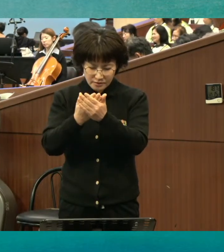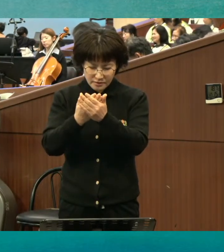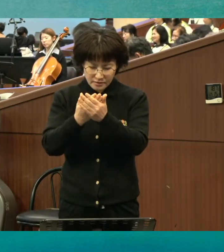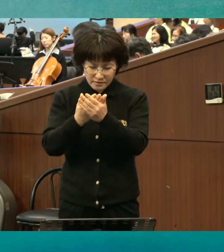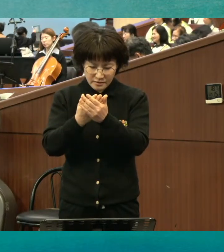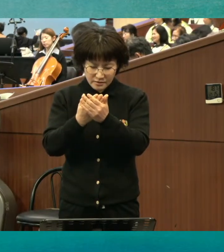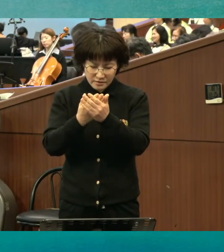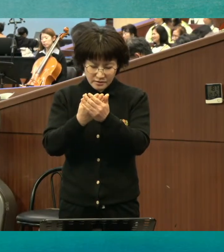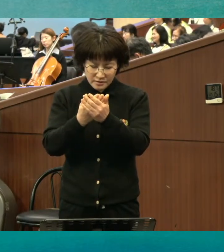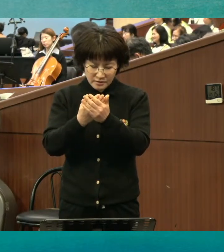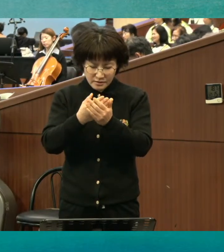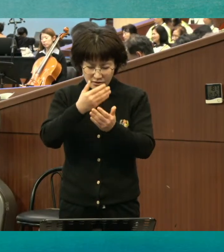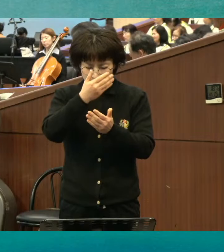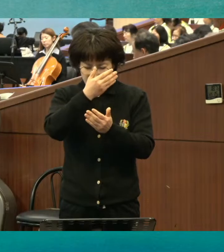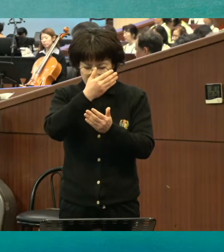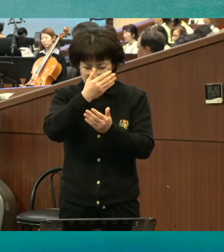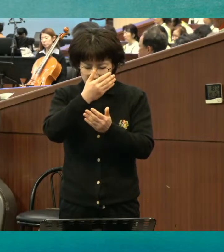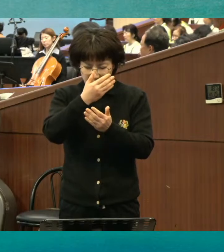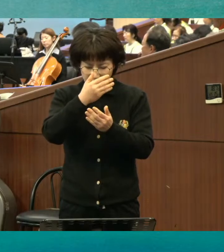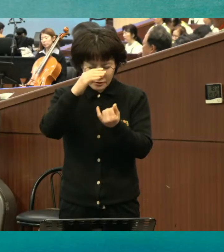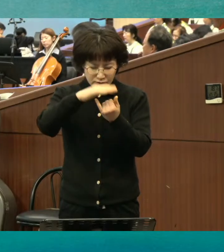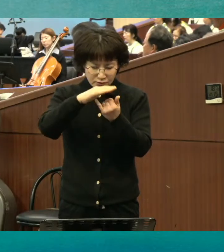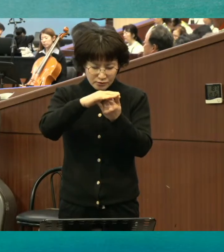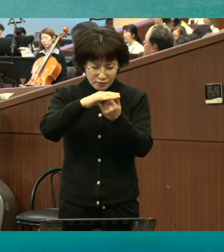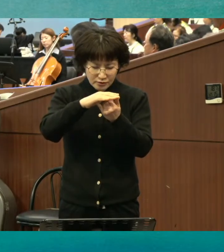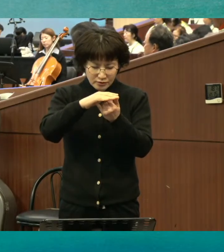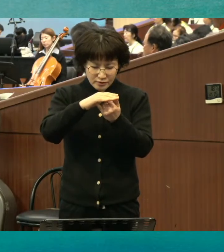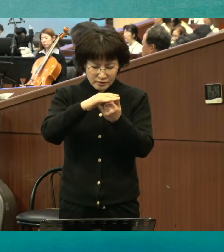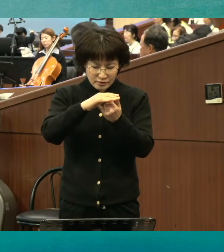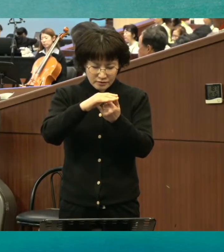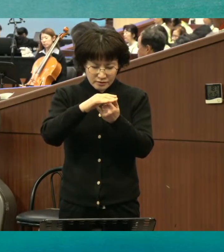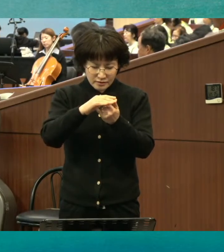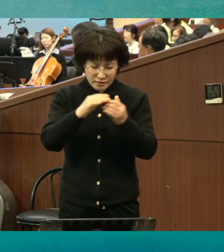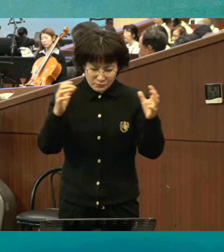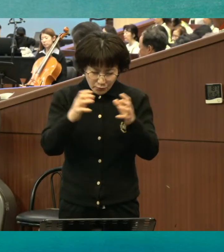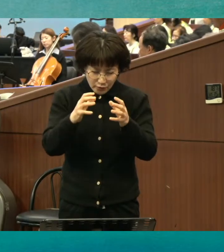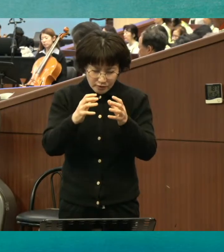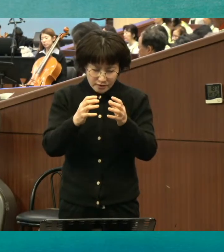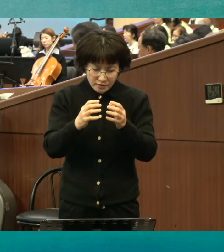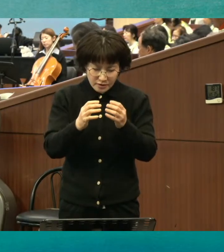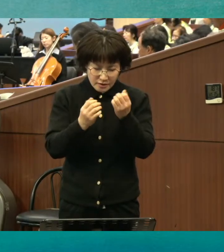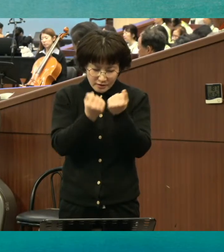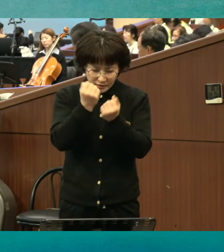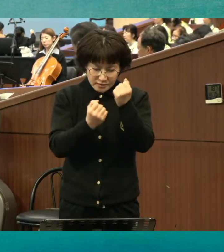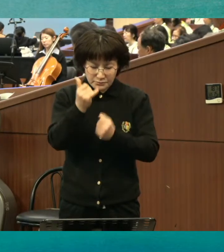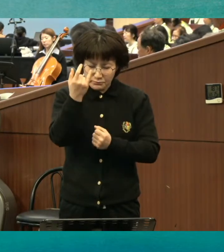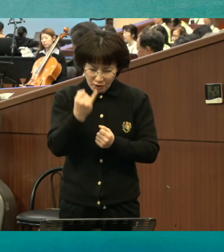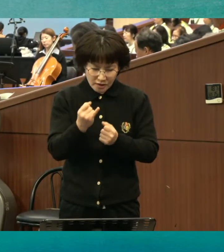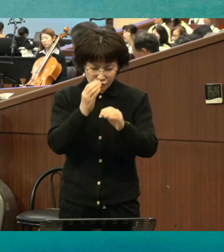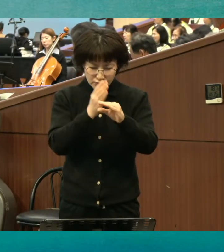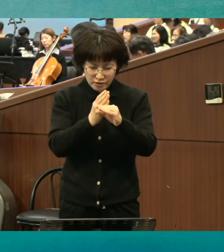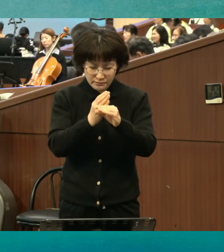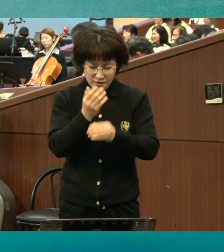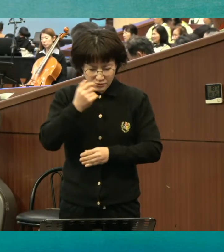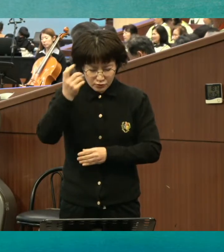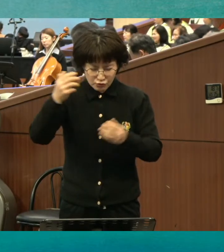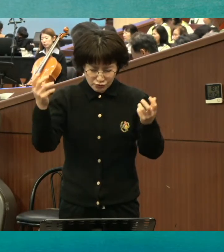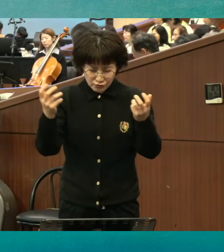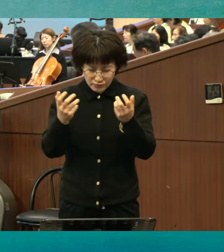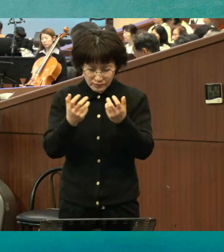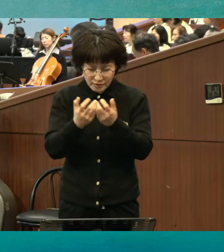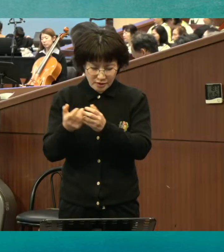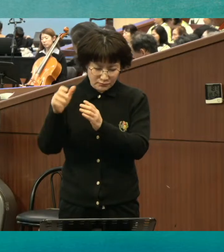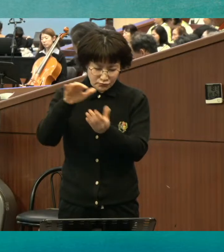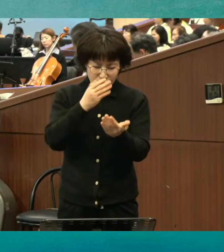백스코에서 청소년들이 8,000명 가까이 집회 중에 있습니다. 성령의 충만한 은혜를 부어 주시옵시고